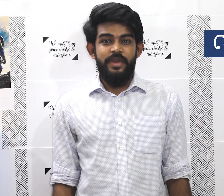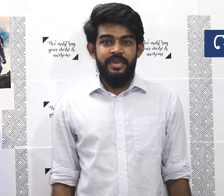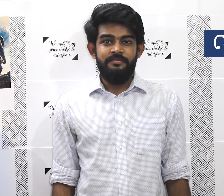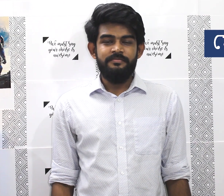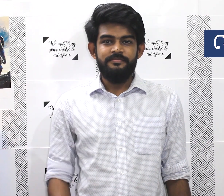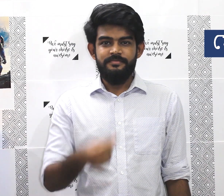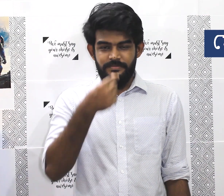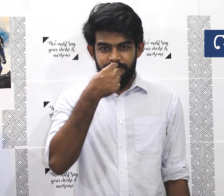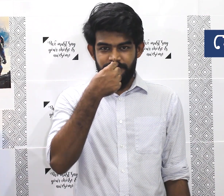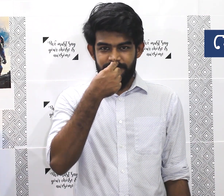মেয়ে,